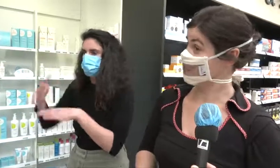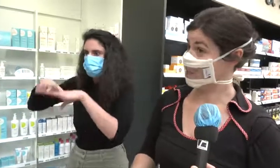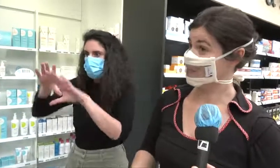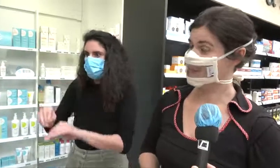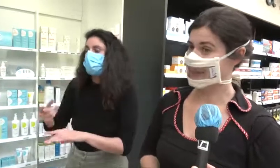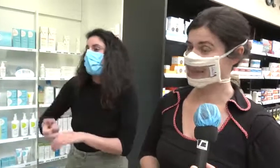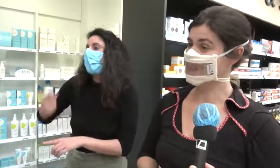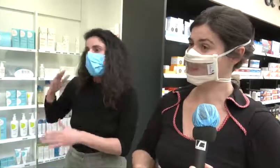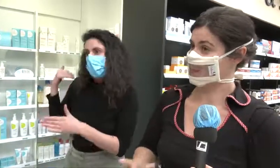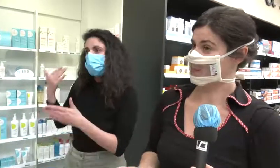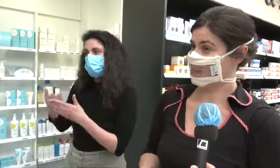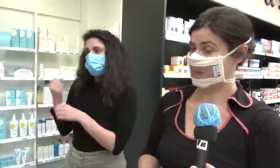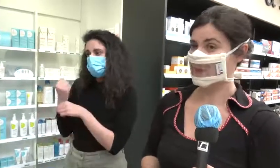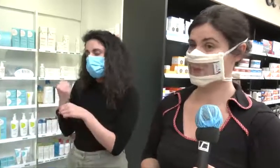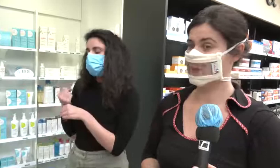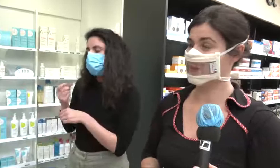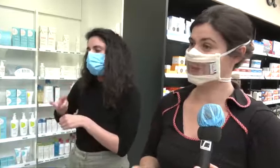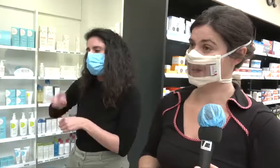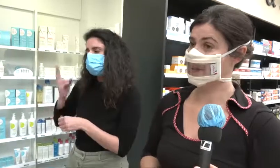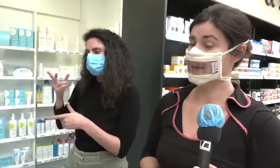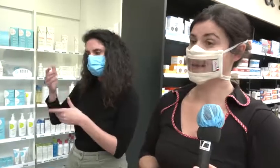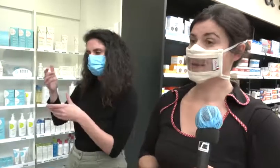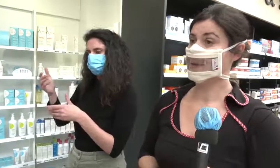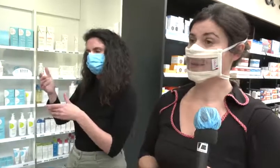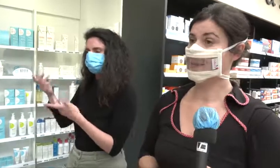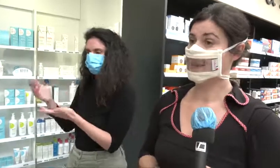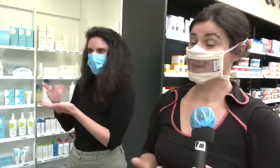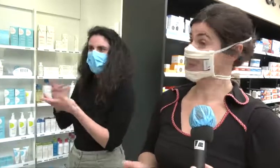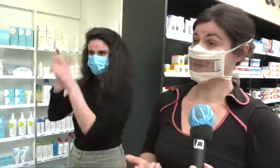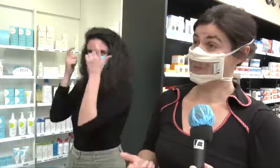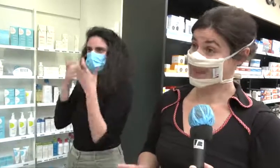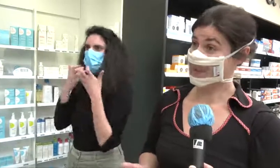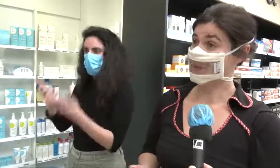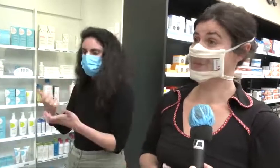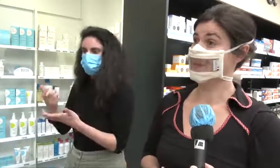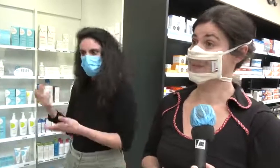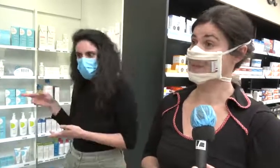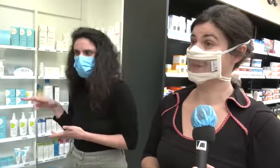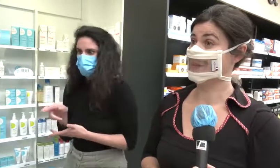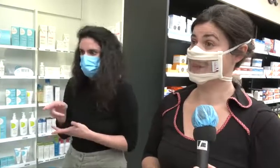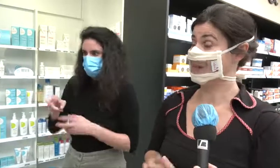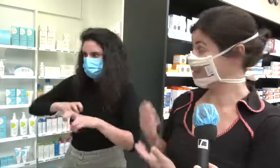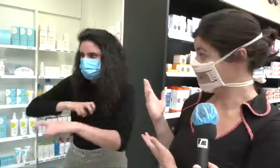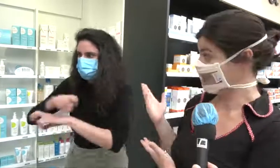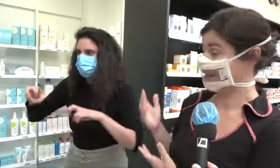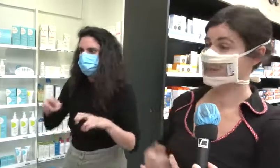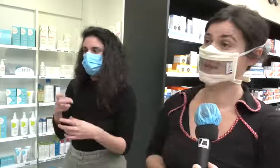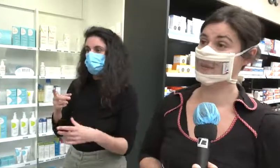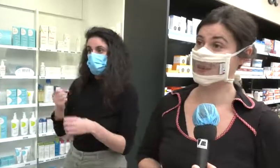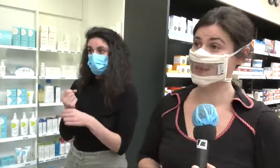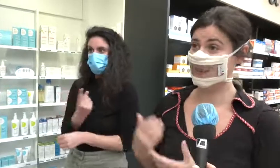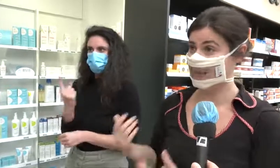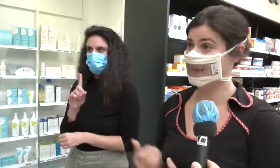travaillé longtemps en tant que salariée, mais je voulais revenir sur le terrain. Néanmoins, je ne travaille pas seule. Je travaille avec des collègues comme Milena